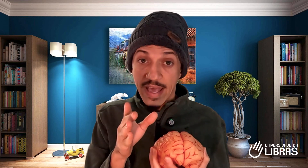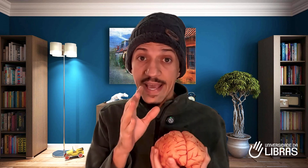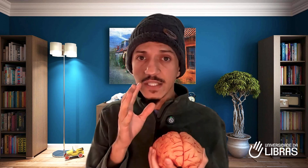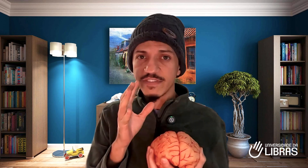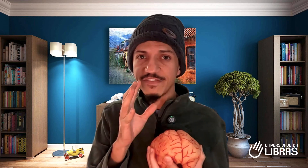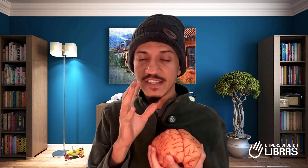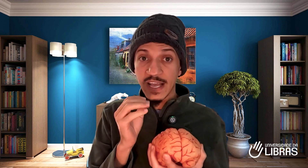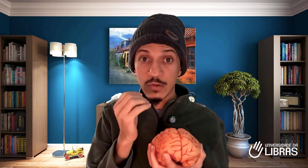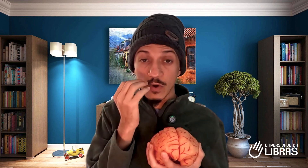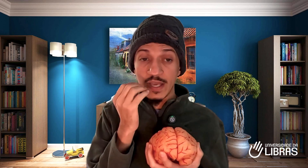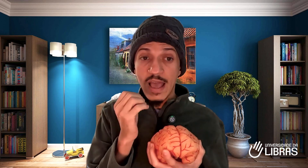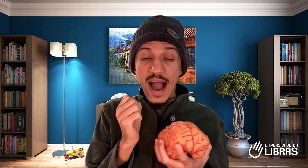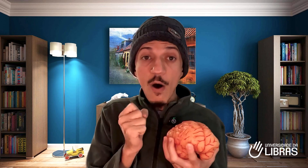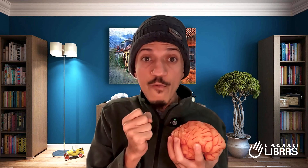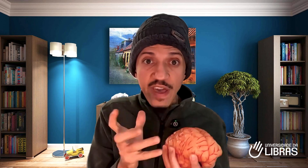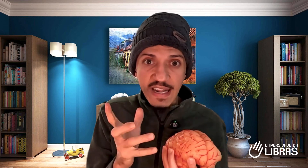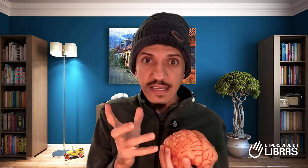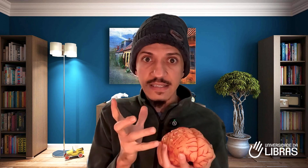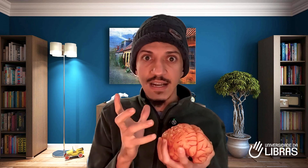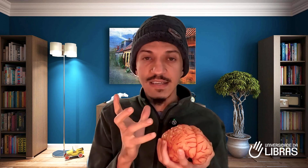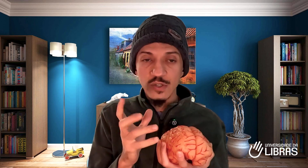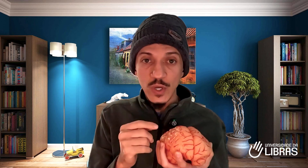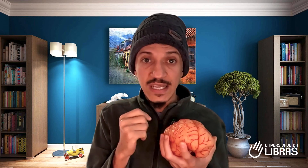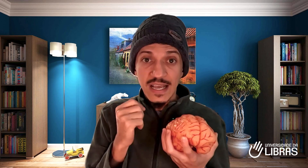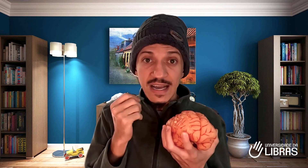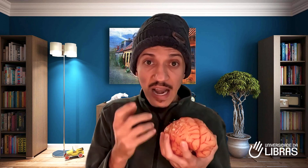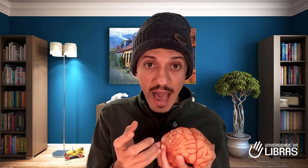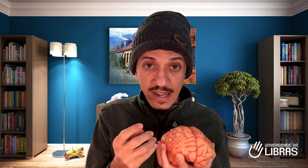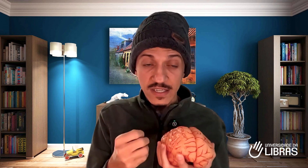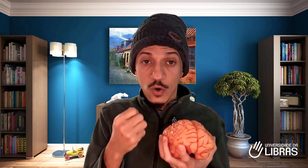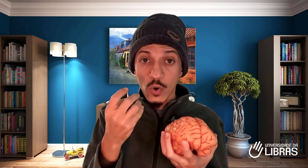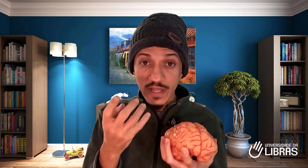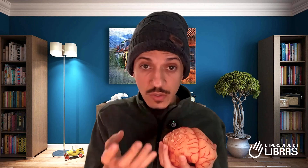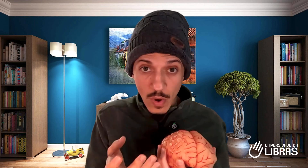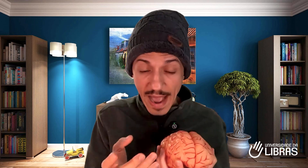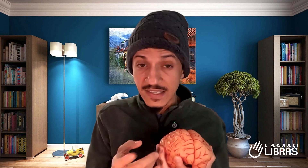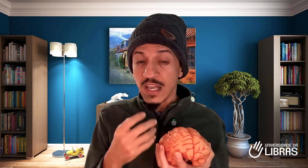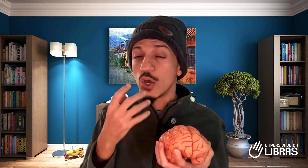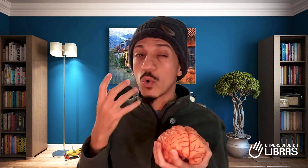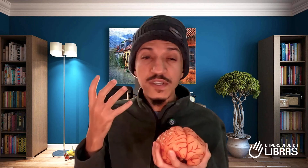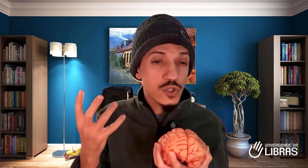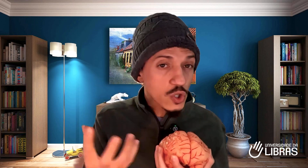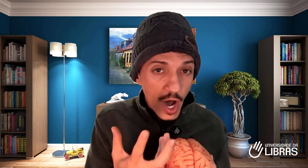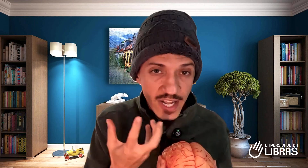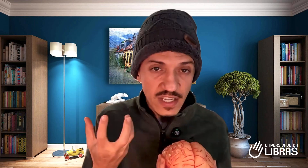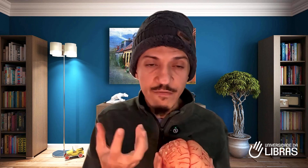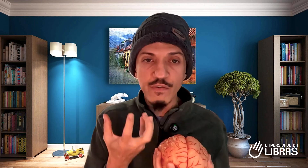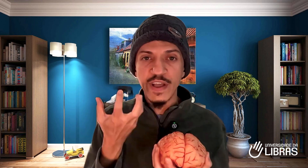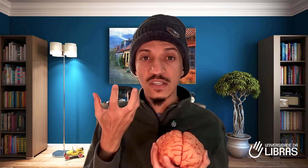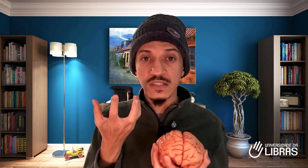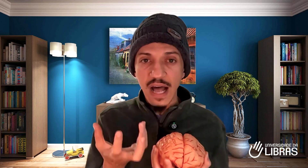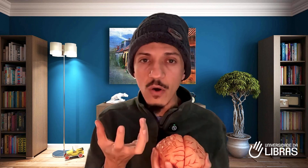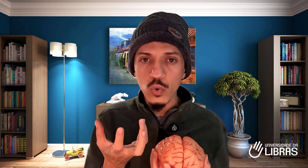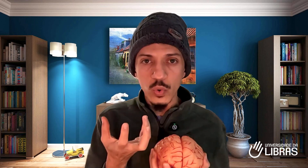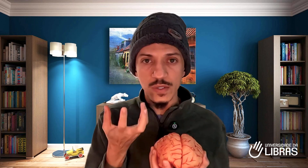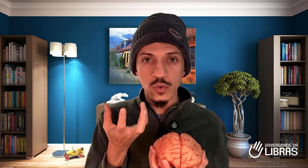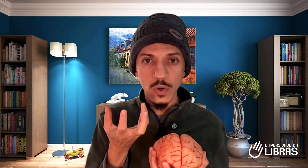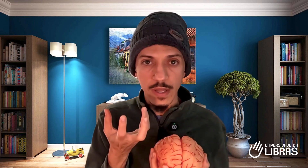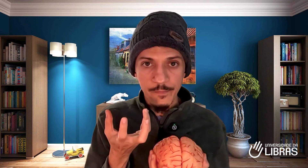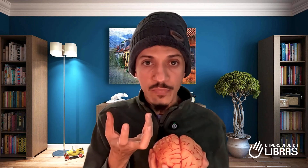vai fazendo com que, ao ver essas sinalizações claras, contextuais e com histórias envolventes da cultura surda, o